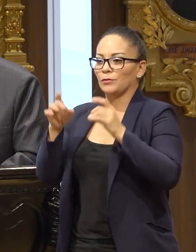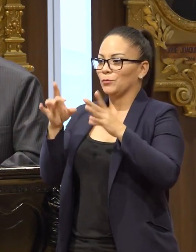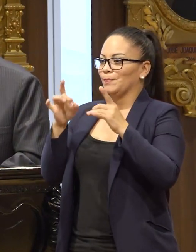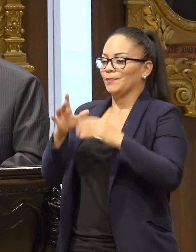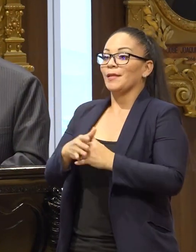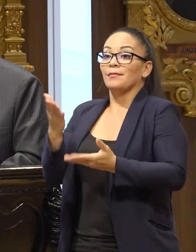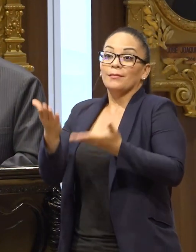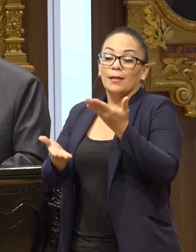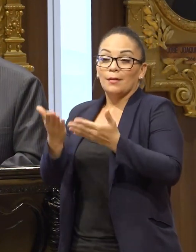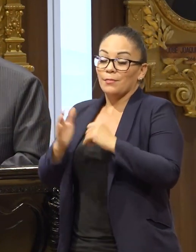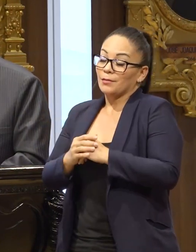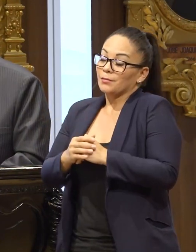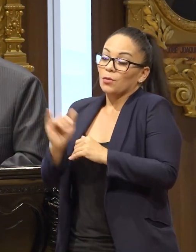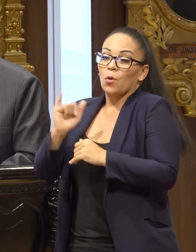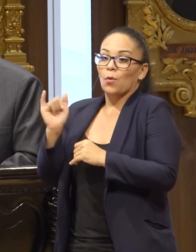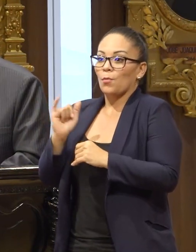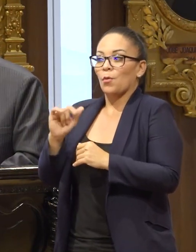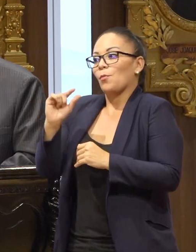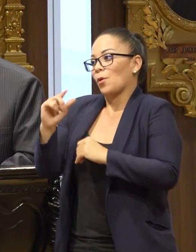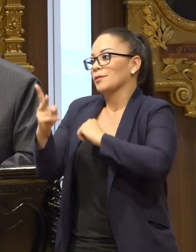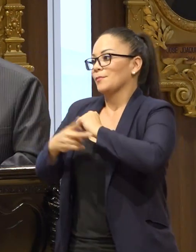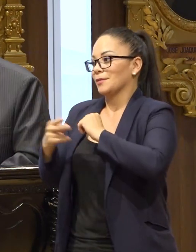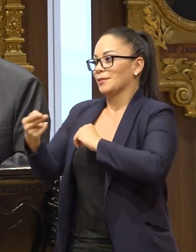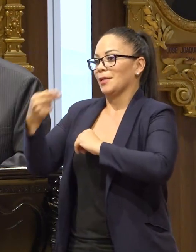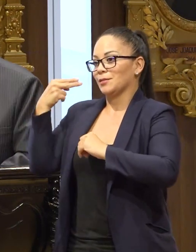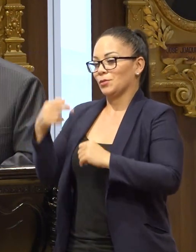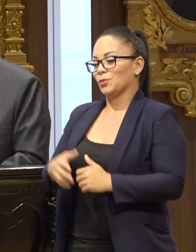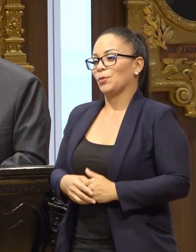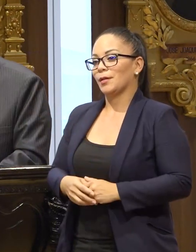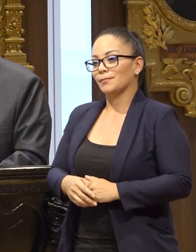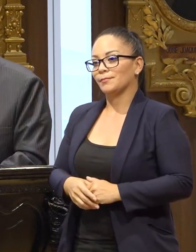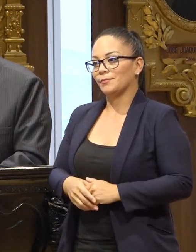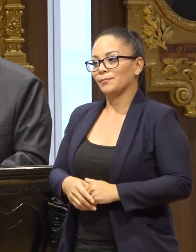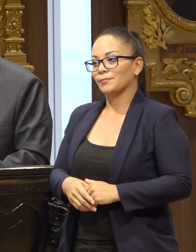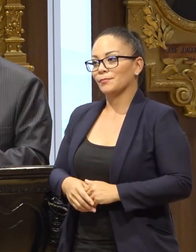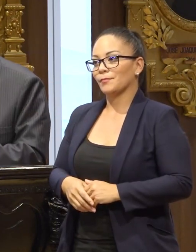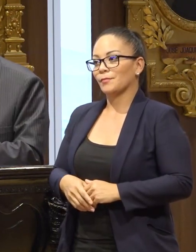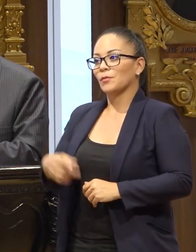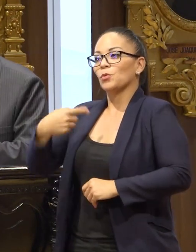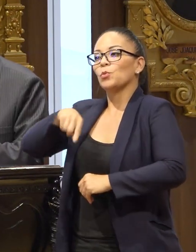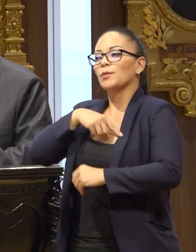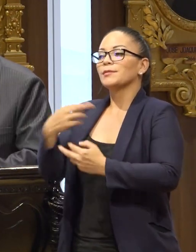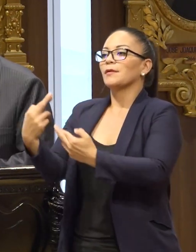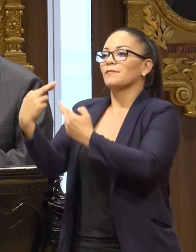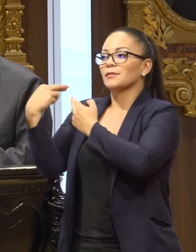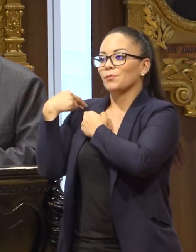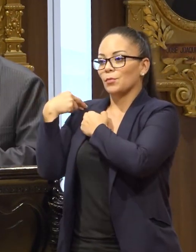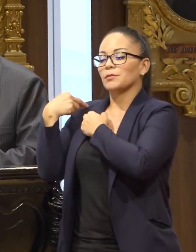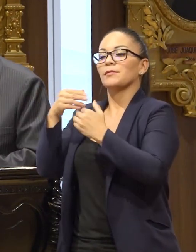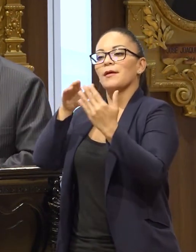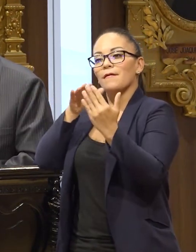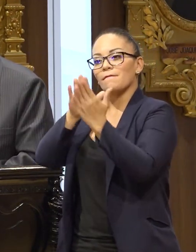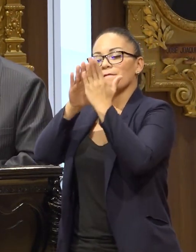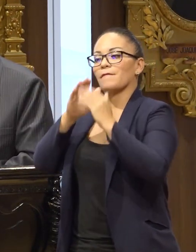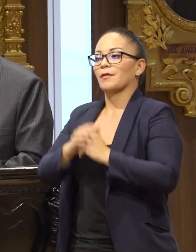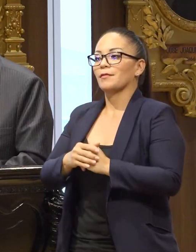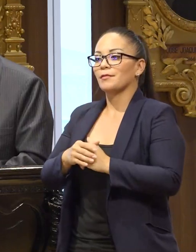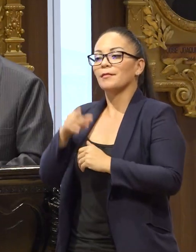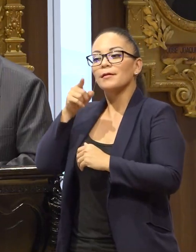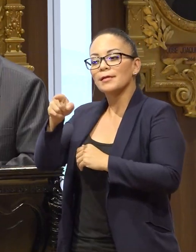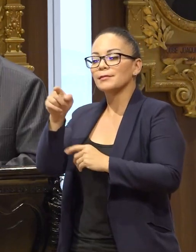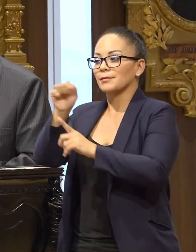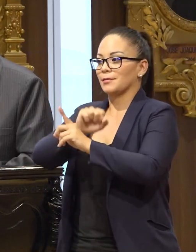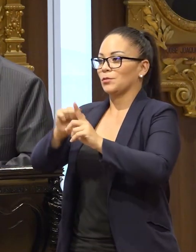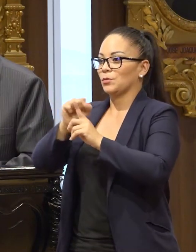tal vez como pocas veces en nuestra historia. Es nuestra responsabilidad enfrentar esta